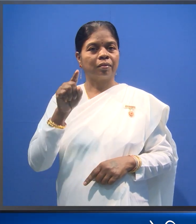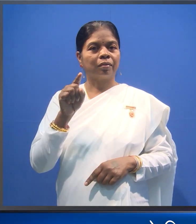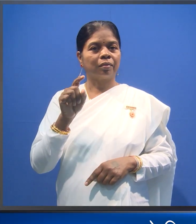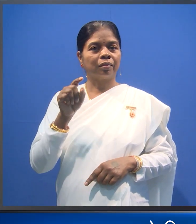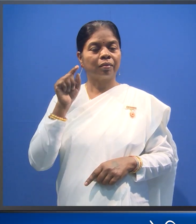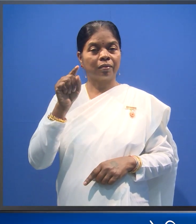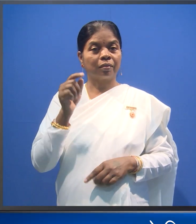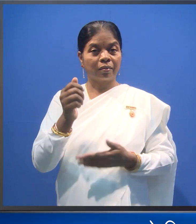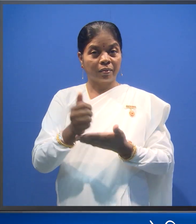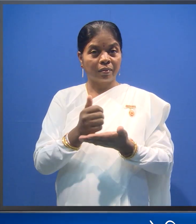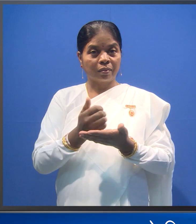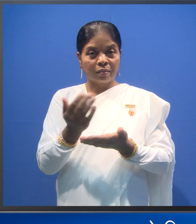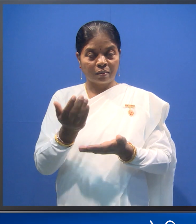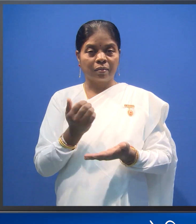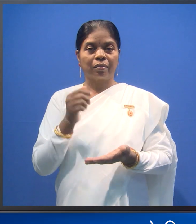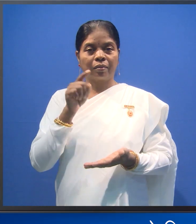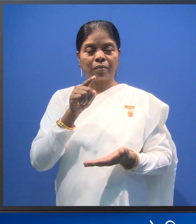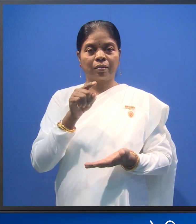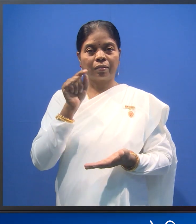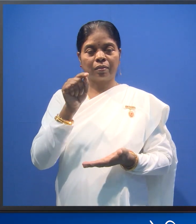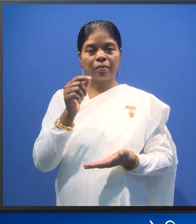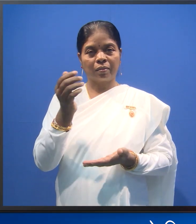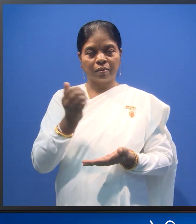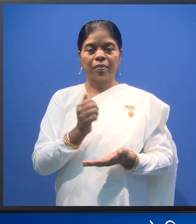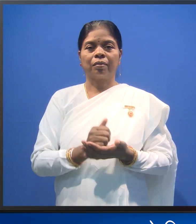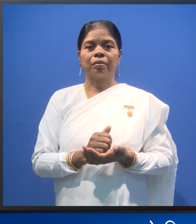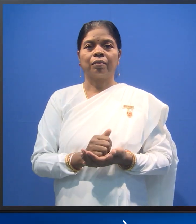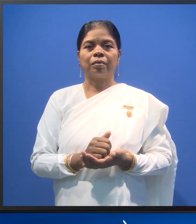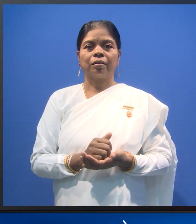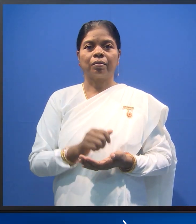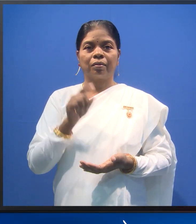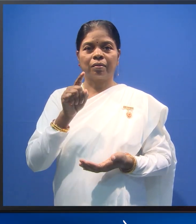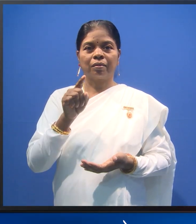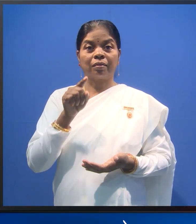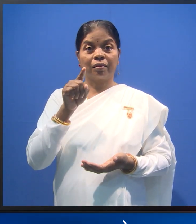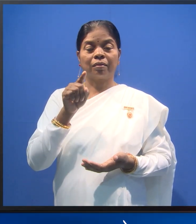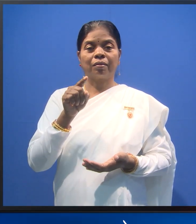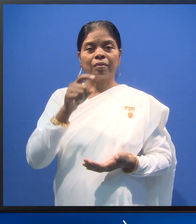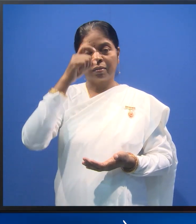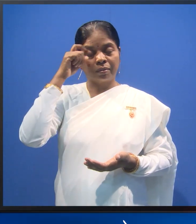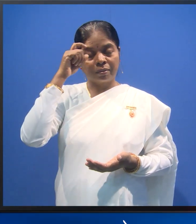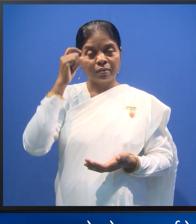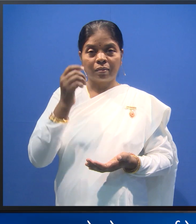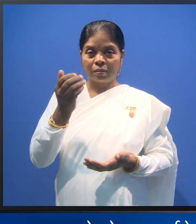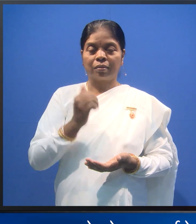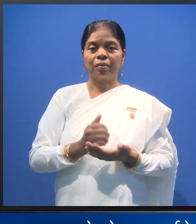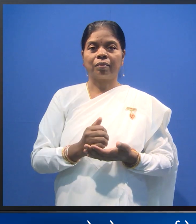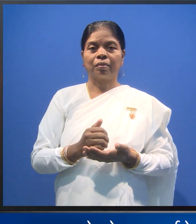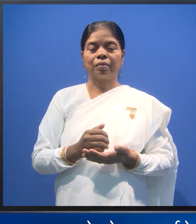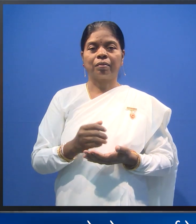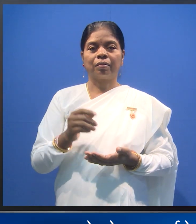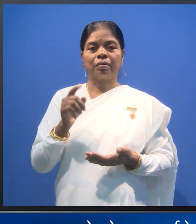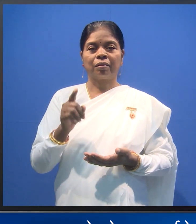ज्याच्याकडून जे शिकायला मिळेल ते तू शिक, ते तुझ्या उपयोगी पडेल. एवढे